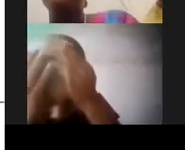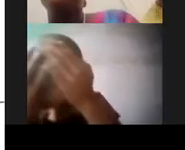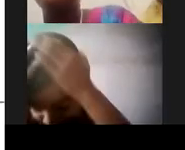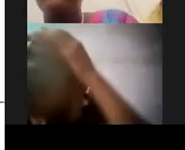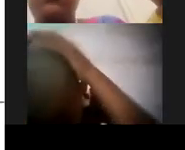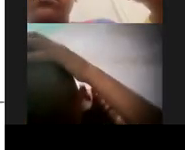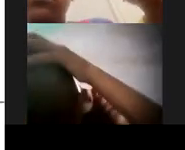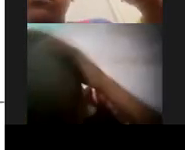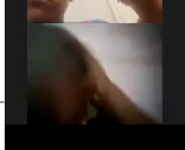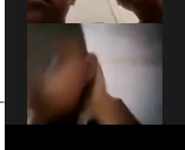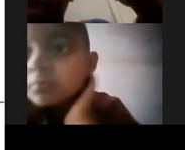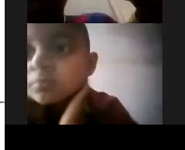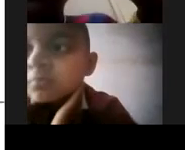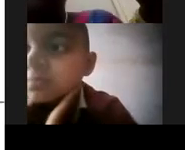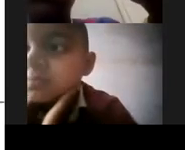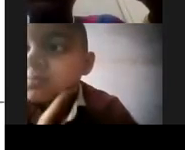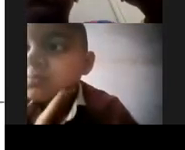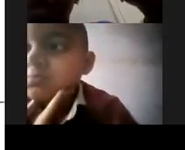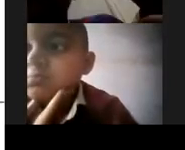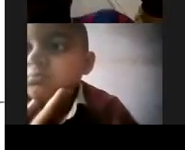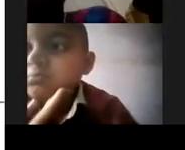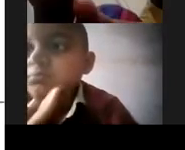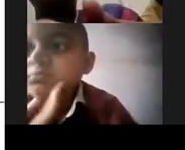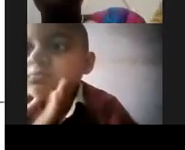ఎవరైన వాళ్ళు కథ ఒకసారి వినండి చూడండి. అందరు